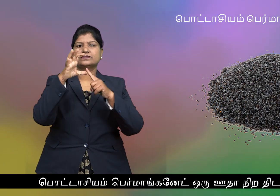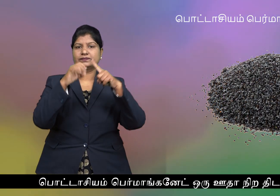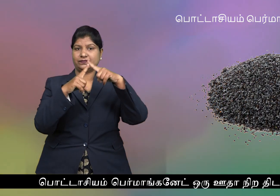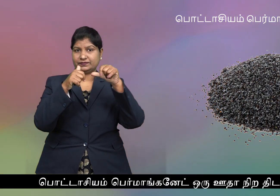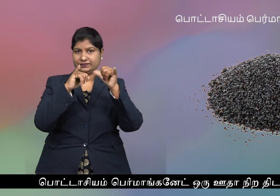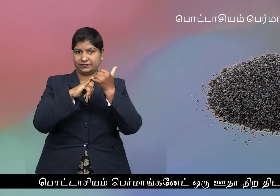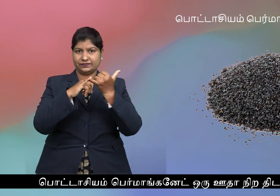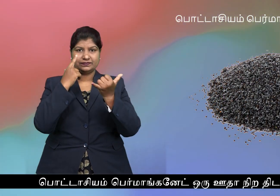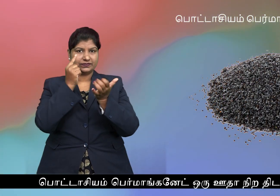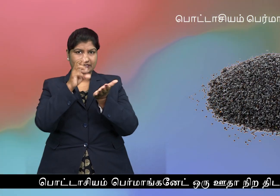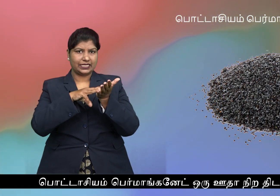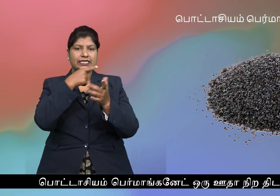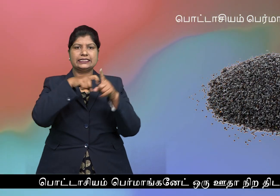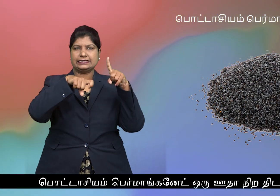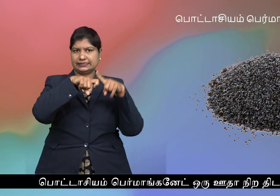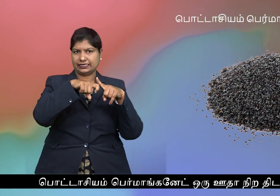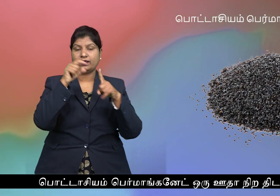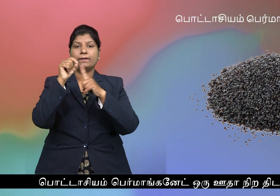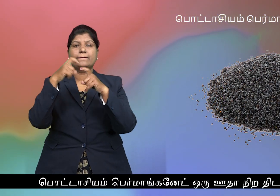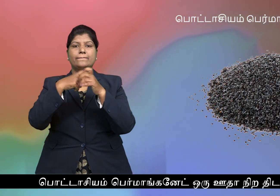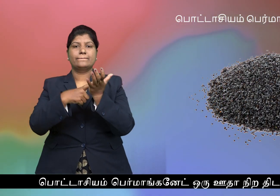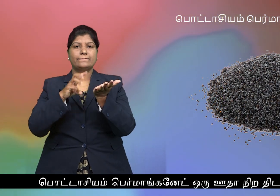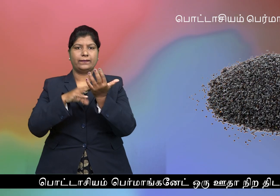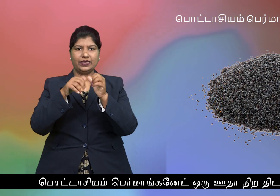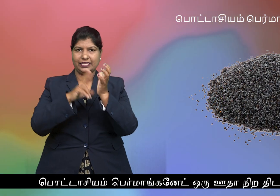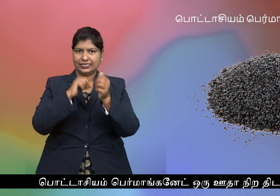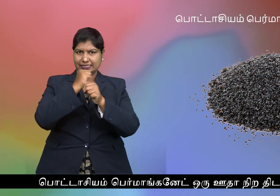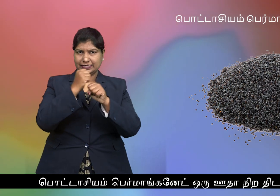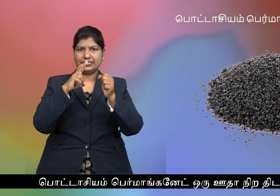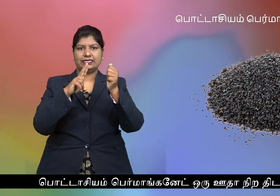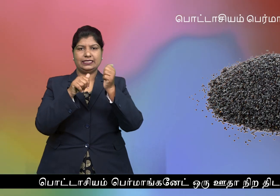பொட்டாசியம் பெர்மாங்கனேட் ஒரு ஊதா நிற திடப்பொருள் மற்றும்